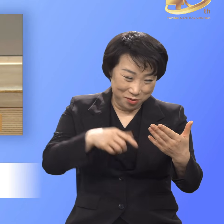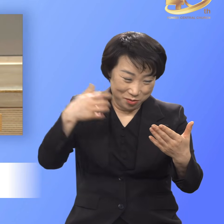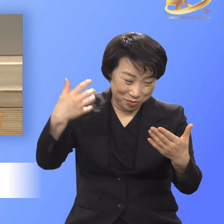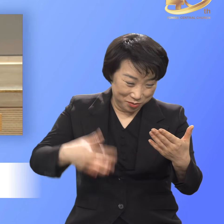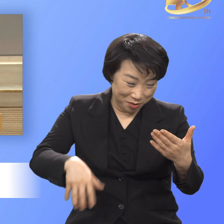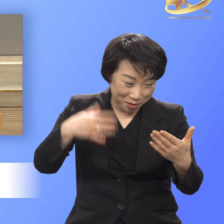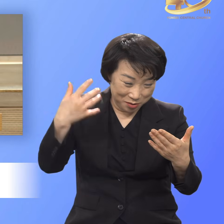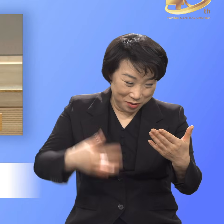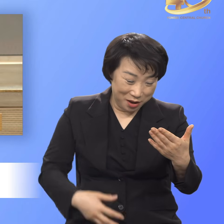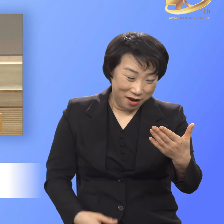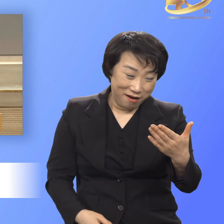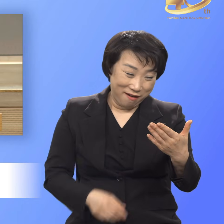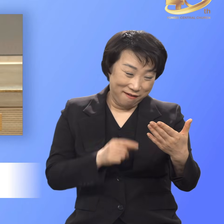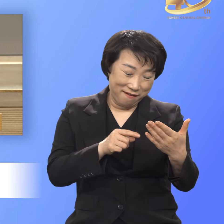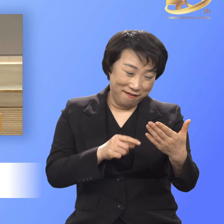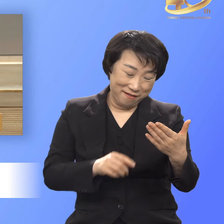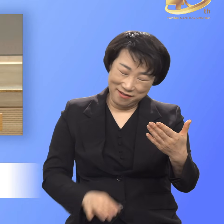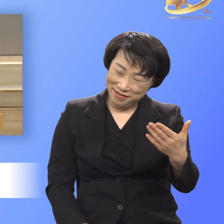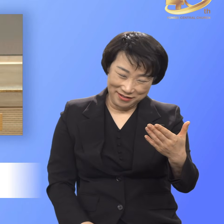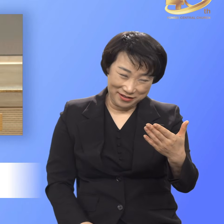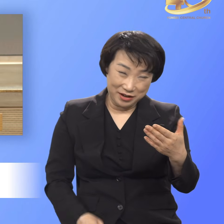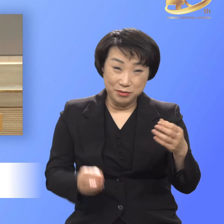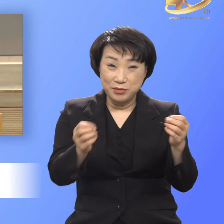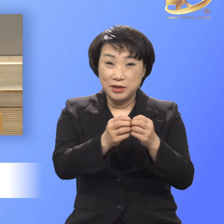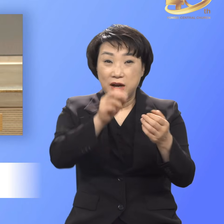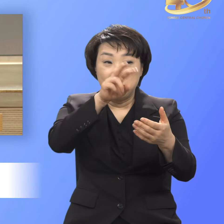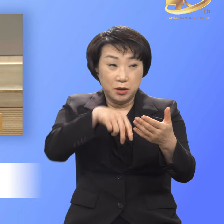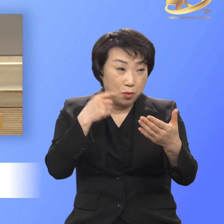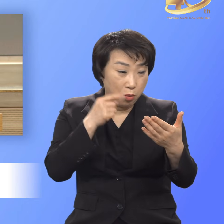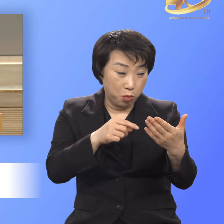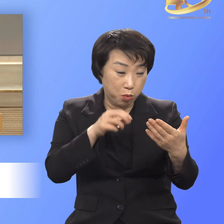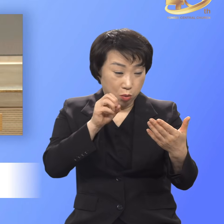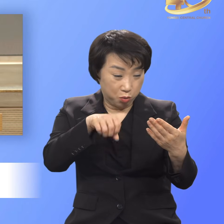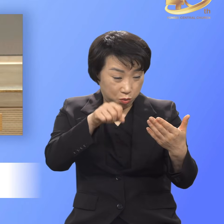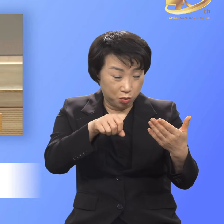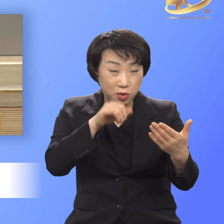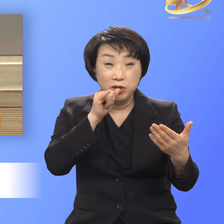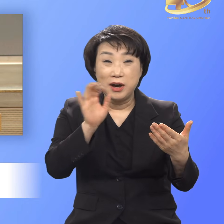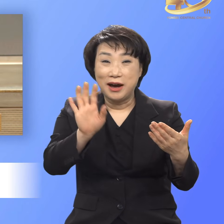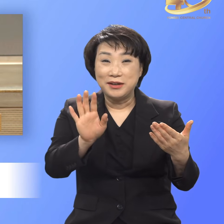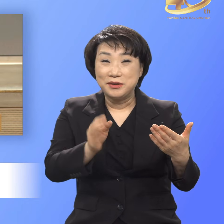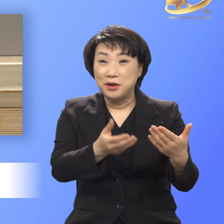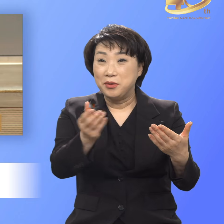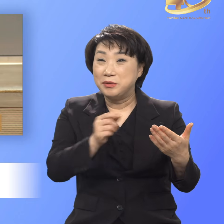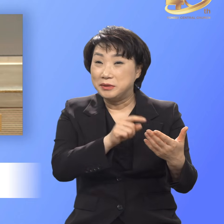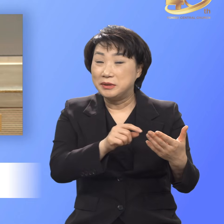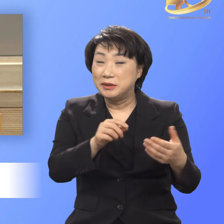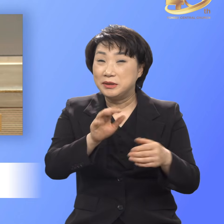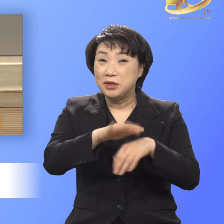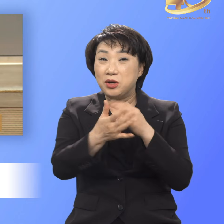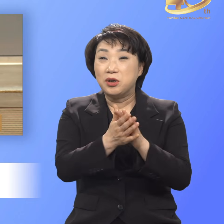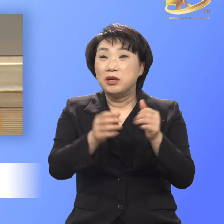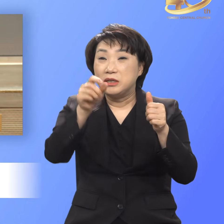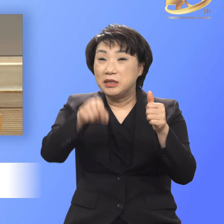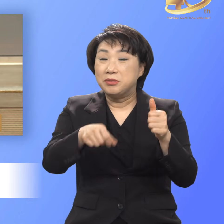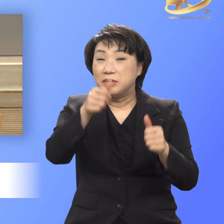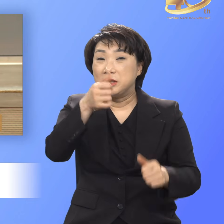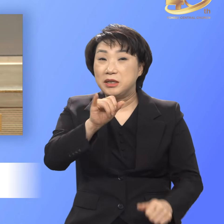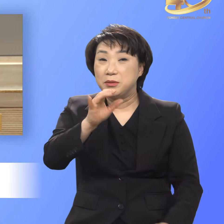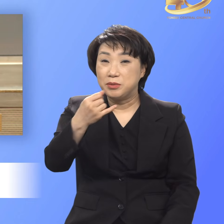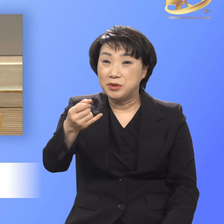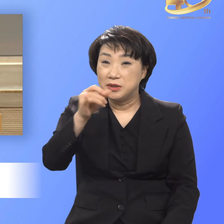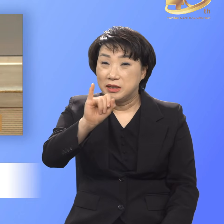참 방대하다. 그냥 문장으로 읽으면 그런 것이다. 그런데 히브리서를 보면 예수